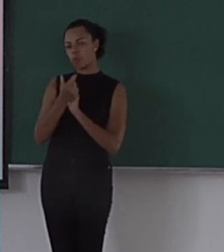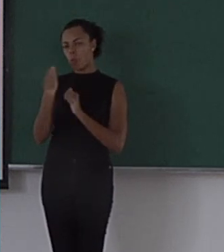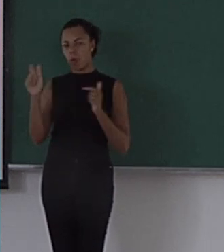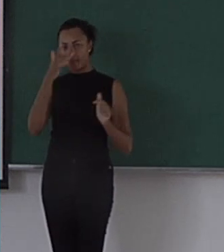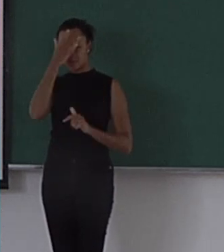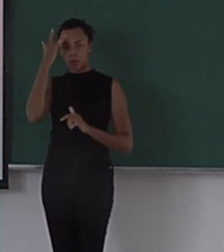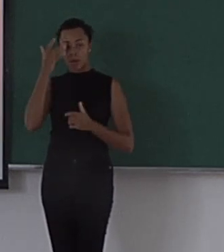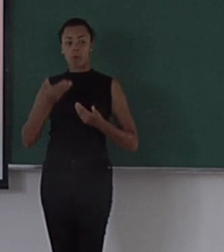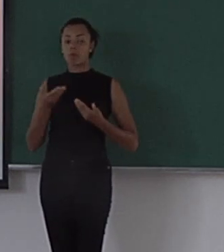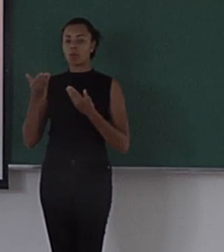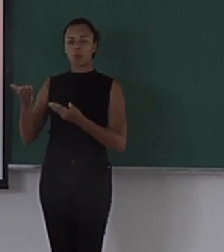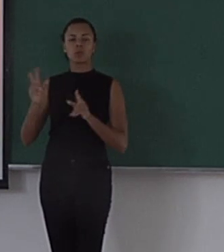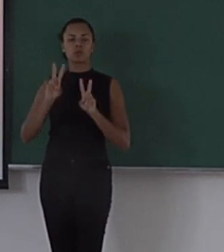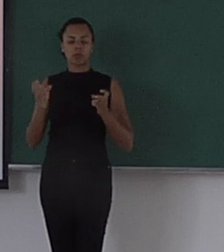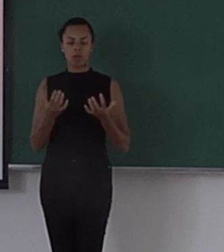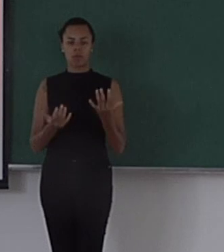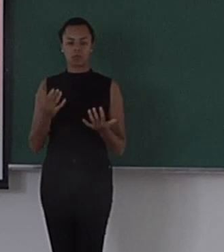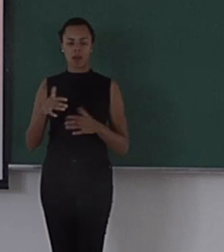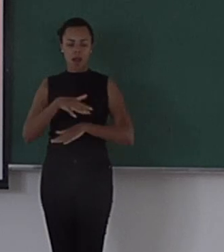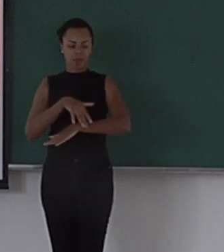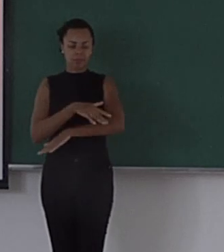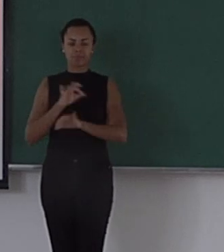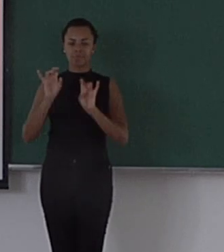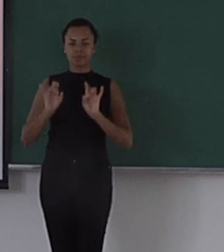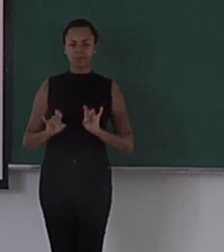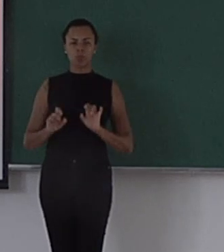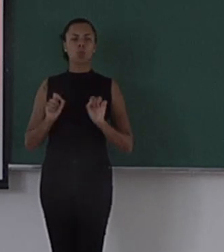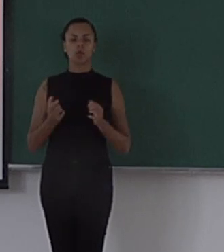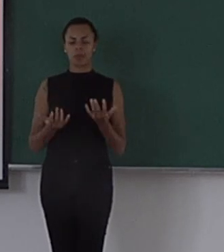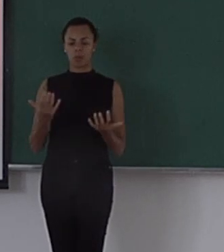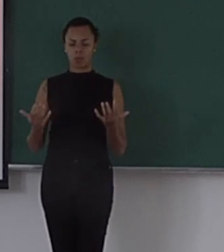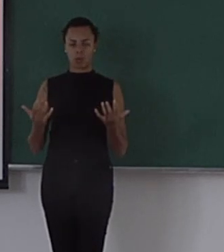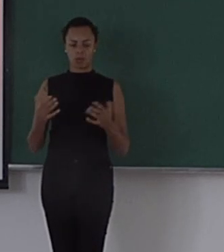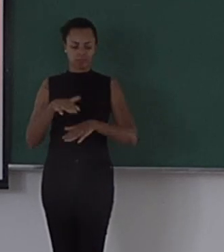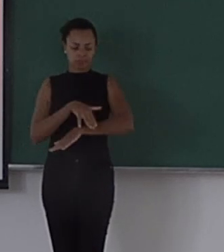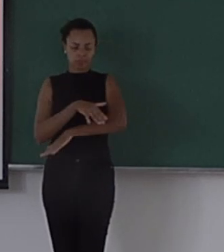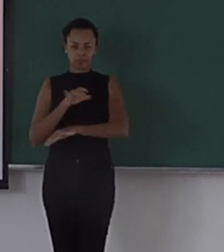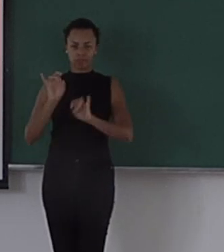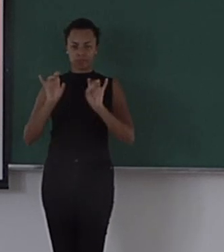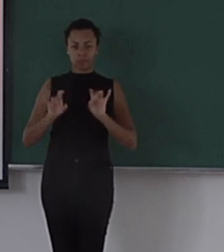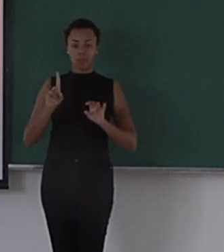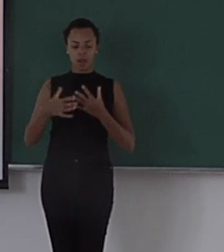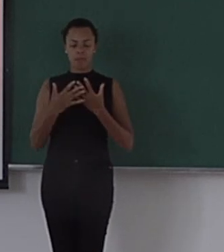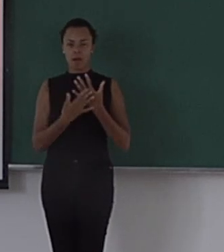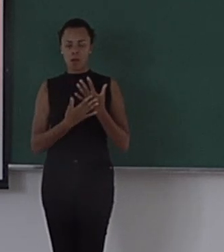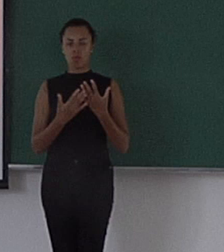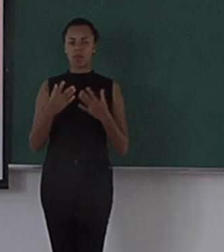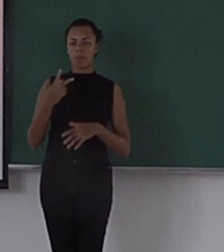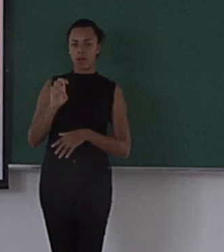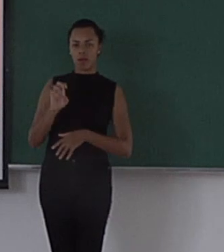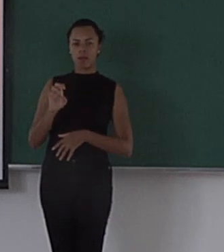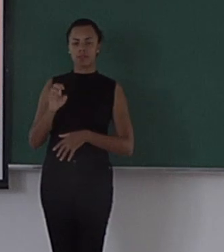me convidou para falar sobre queimaduras de áreas especiais. O que são queimaduras de áreas especiais? São queimaduras de mãos, pés,